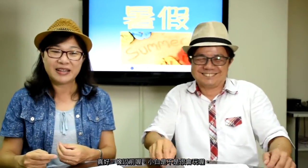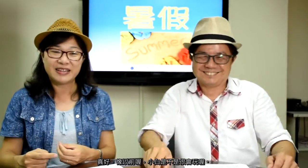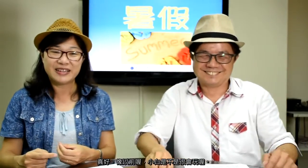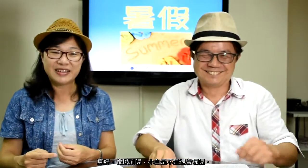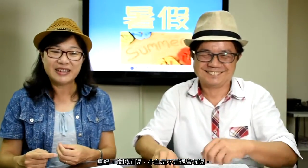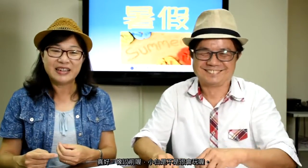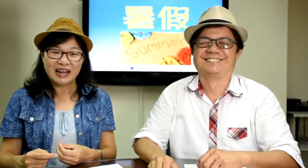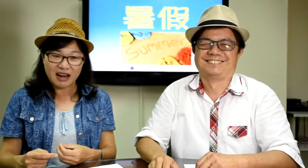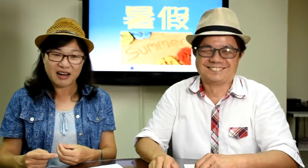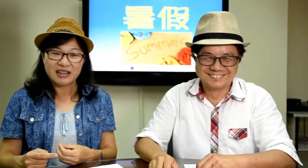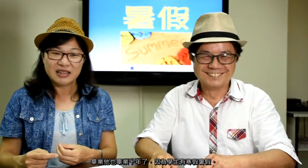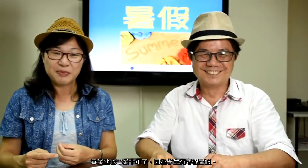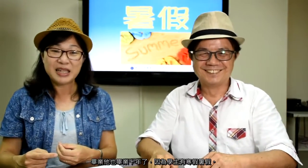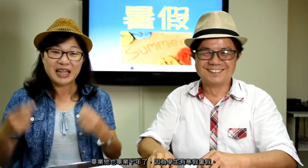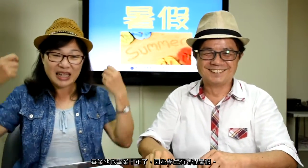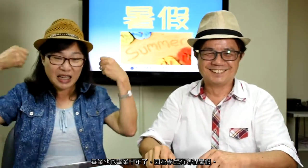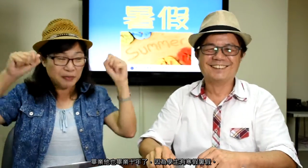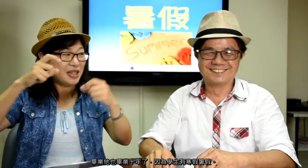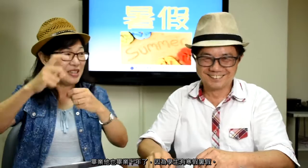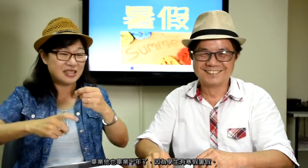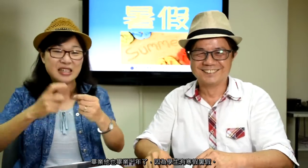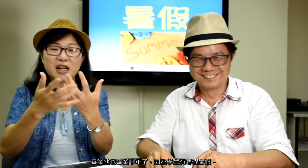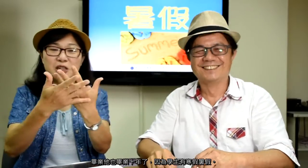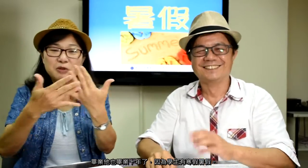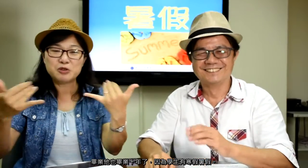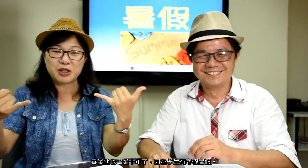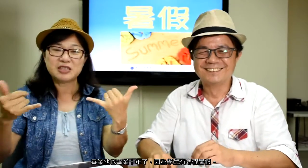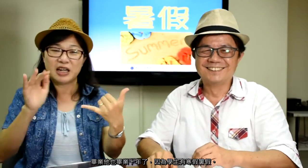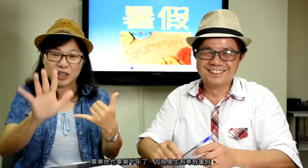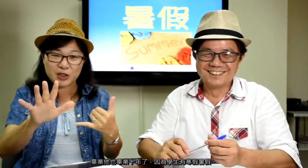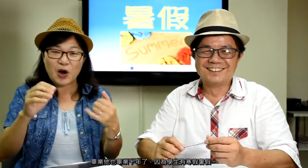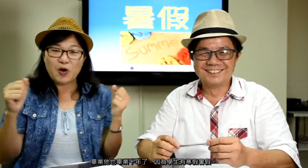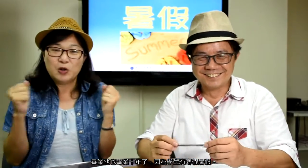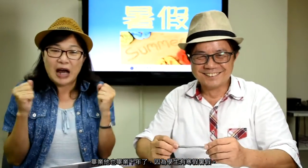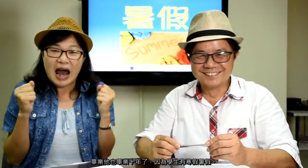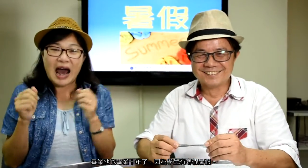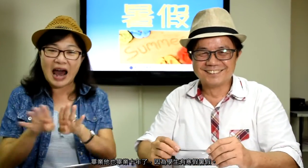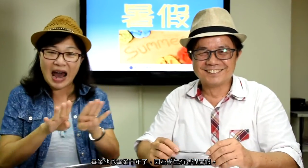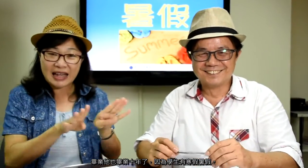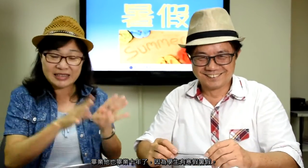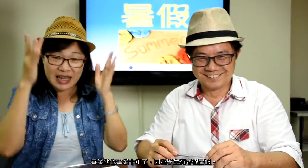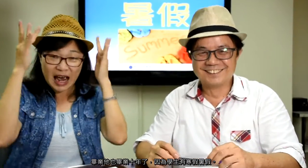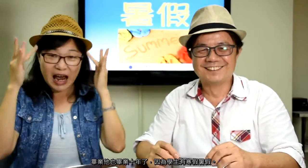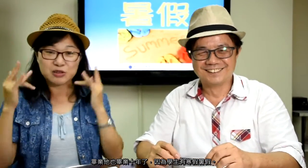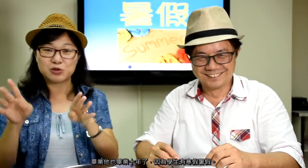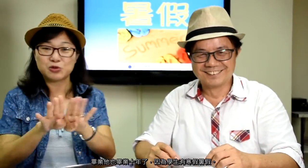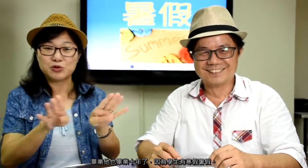哦？好，毕业他也毕业十年了，因为学生有寒假、暑